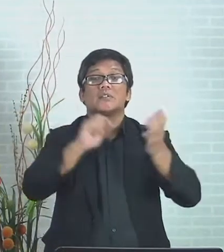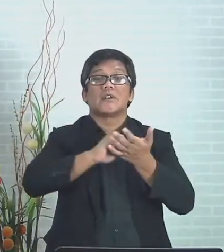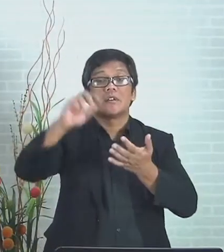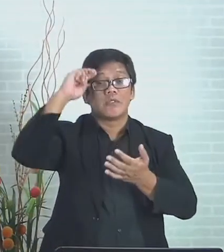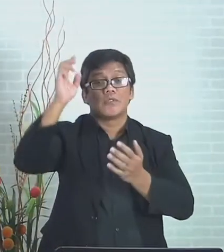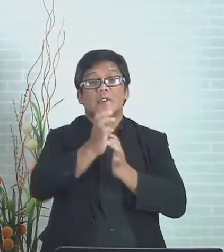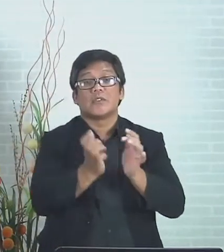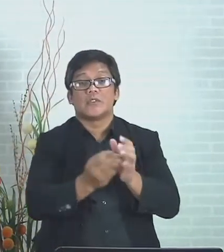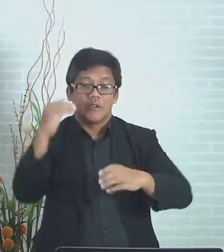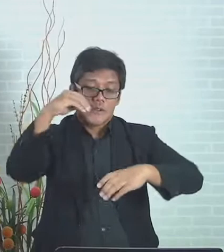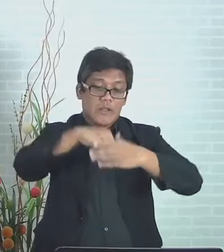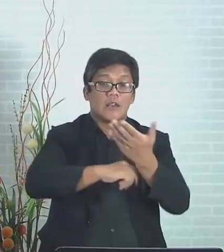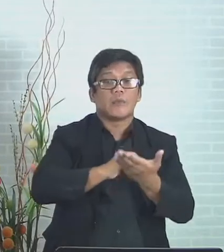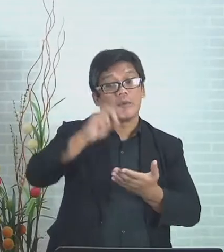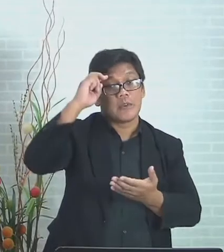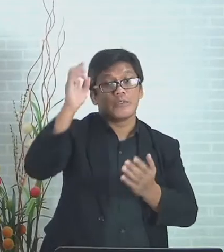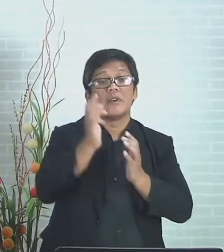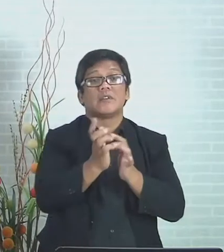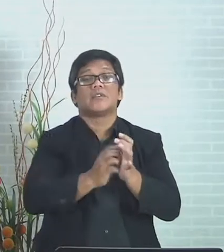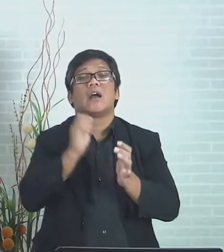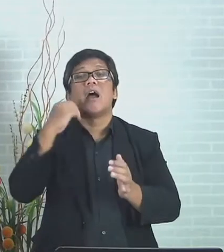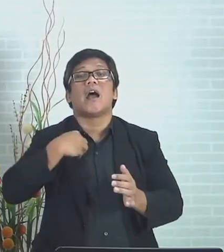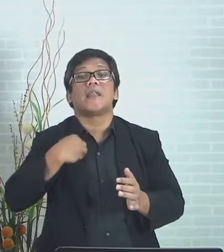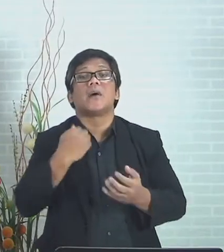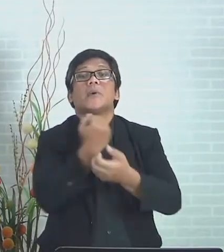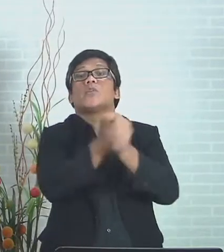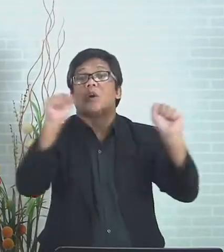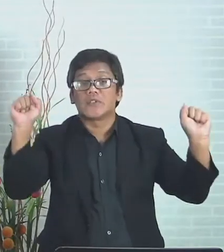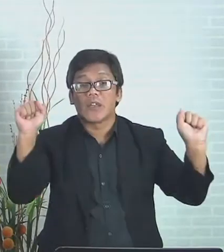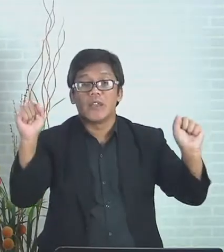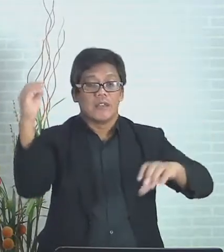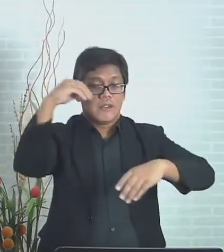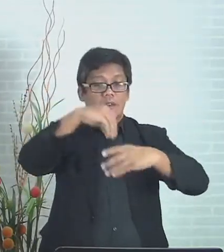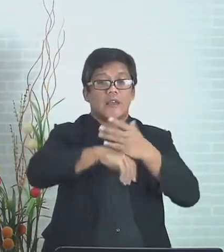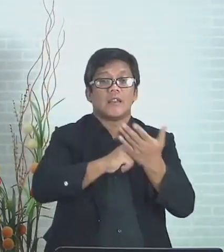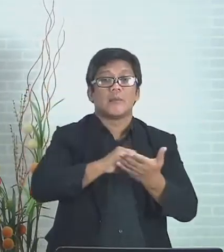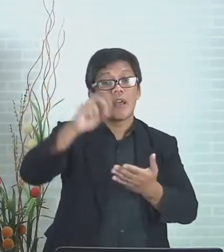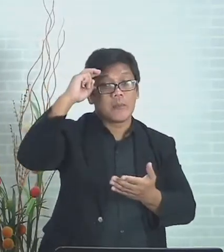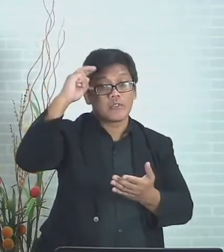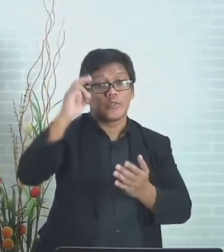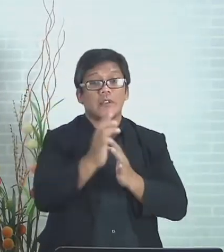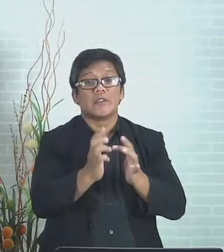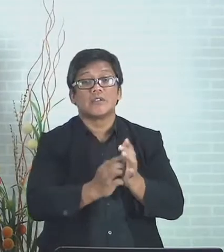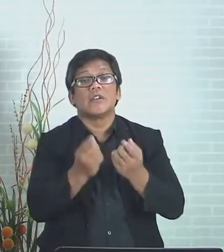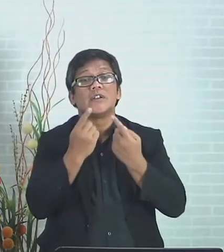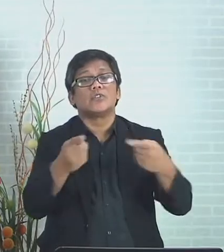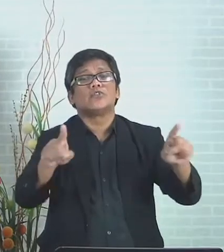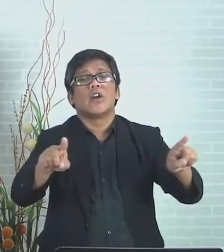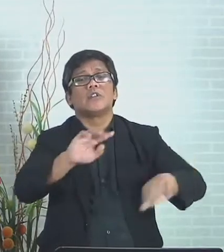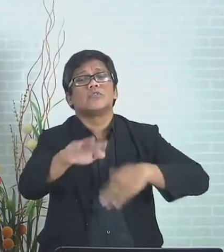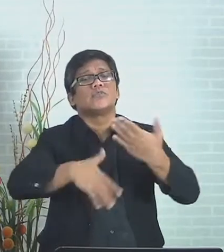di dalam nama Tuhan Yesus ada kuasa yang luar biasa di dalam nama Tuhan Yesus bisa terjadi